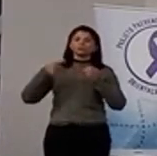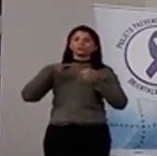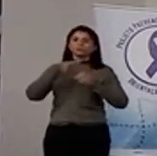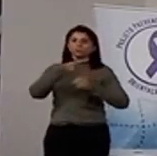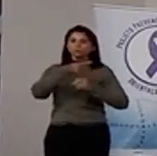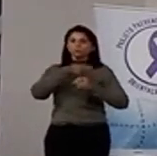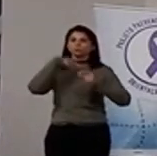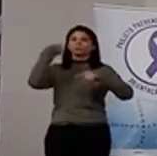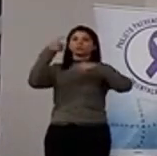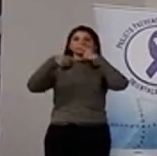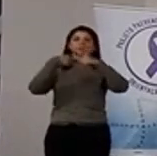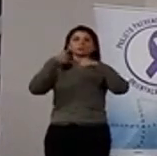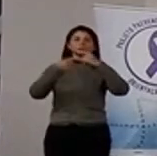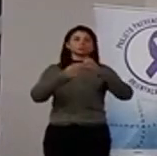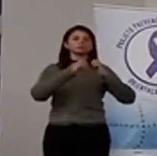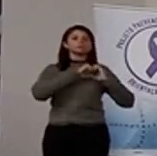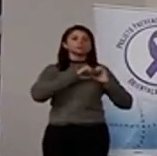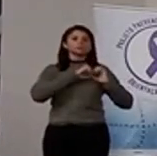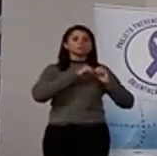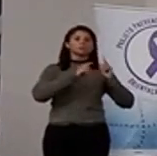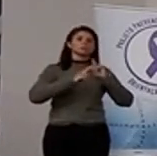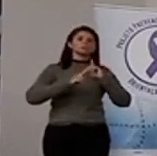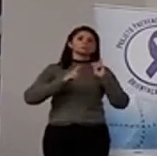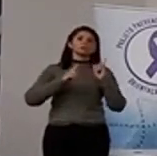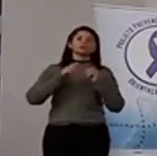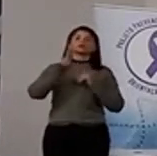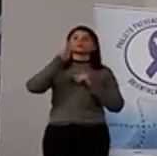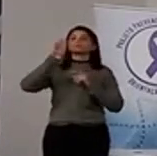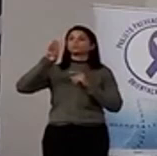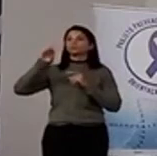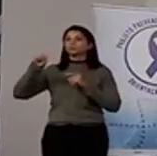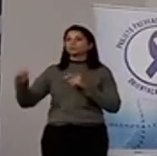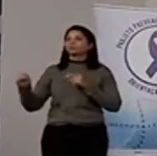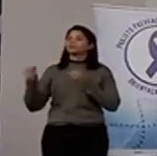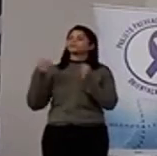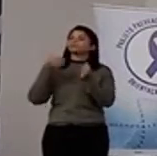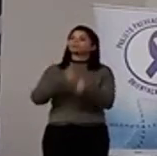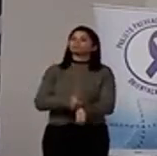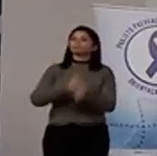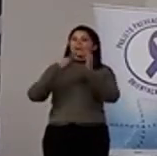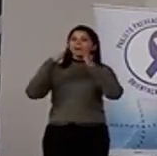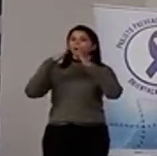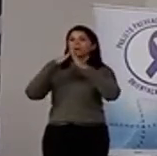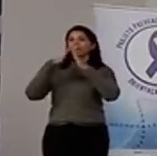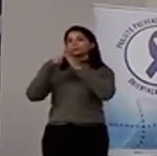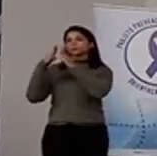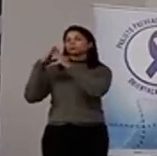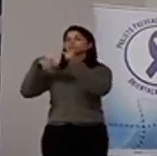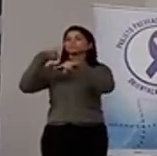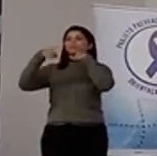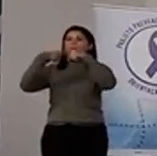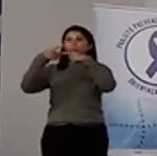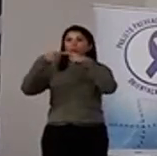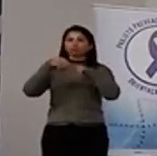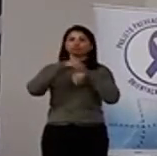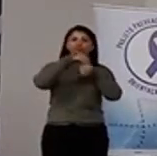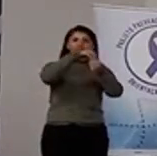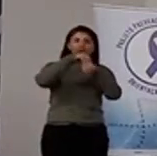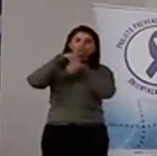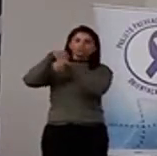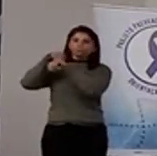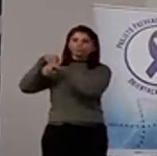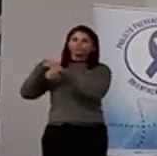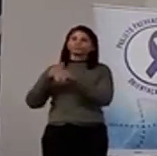nós. Mas primeiro vai ter todo esse acompanhamento na UBS, que é próximo à residência, para depois eles fazerem os encaminhamentos e a referência para o